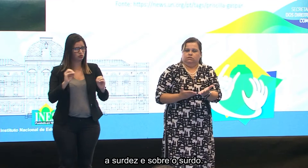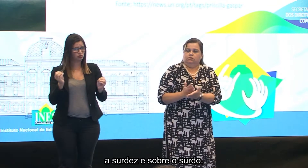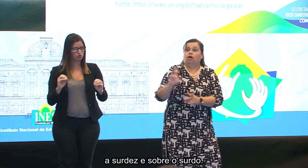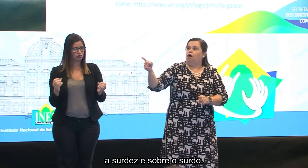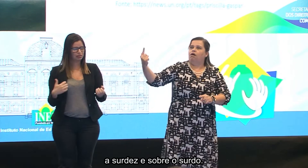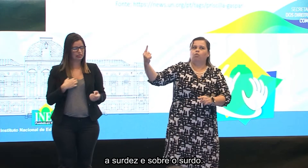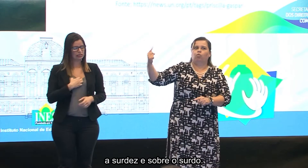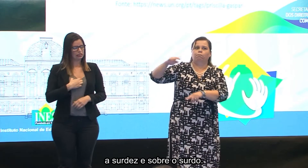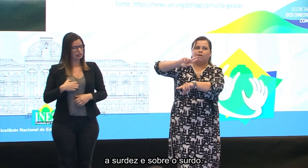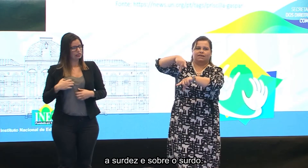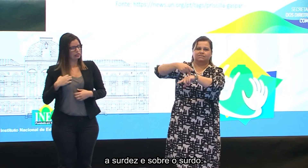sobre o surdo.